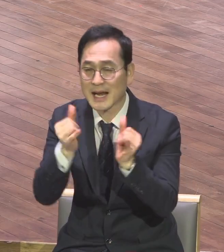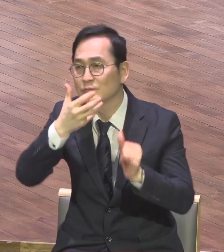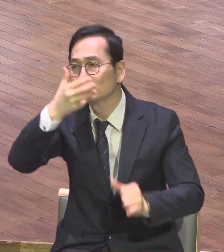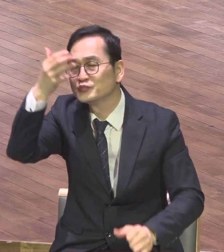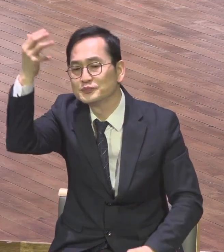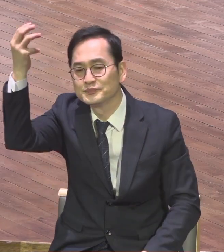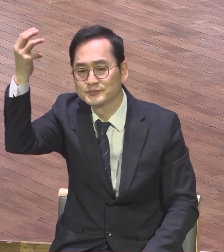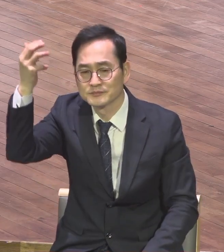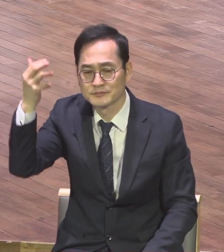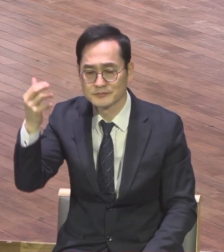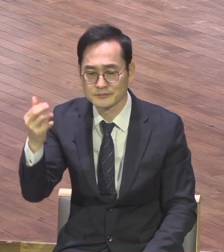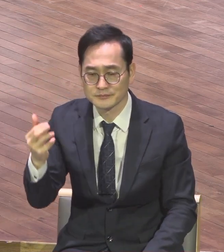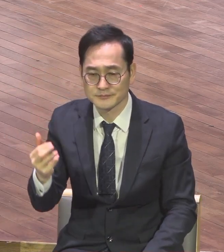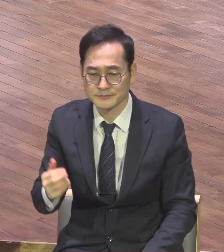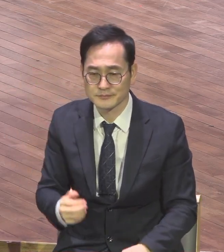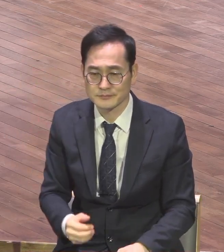꾸리라.